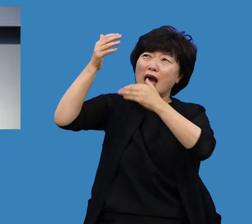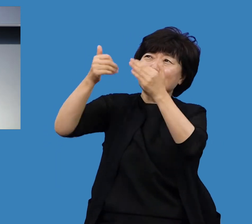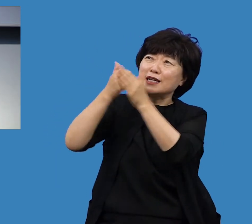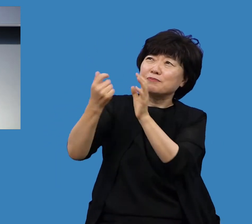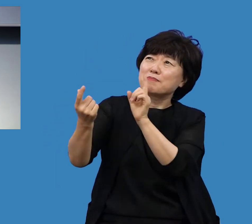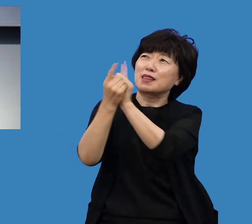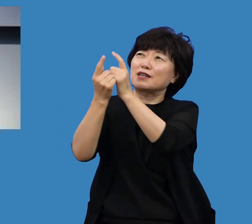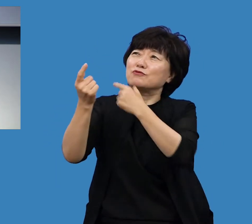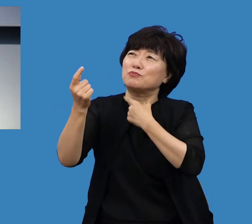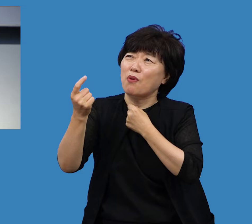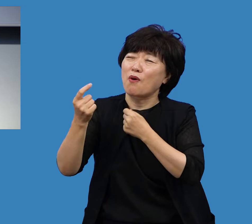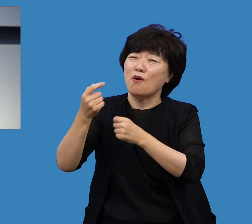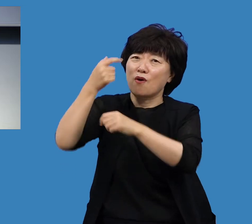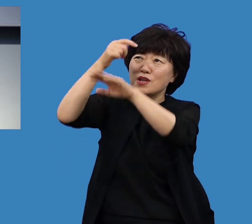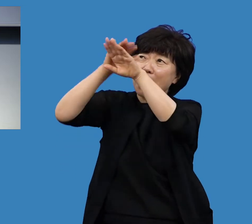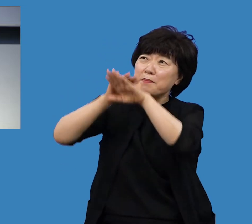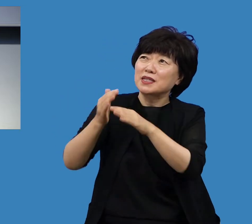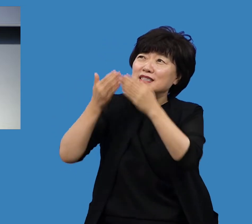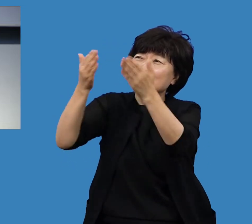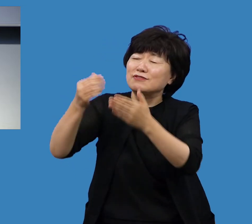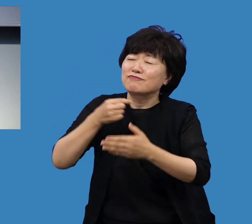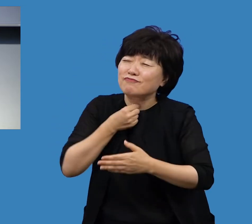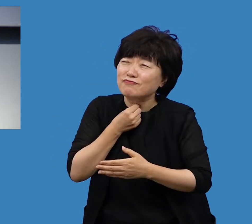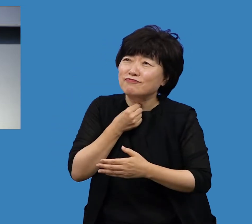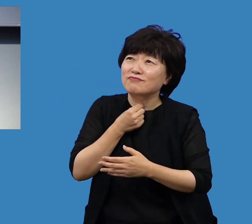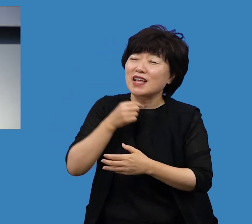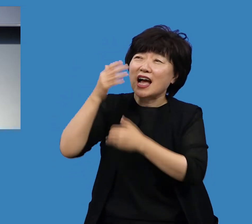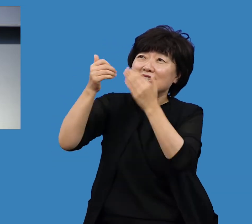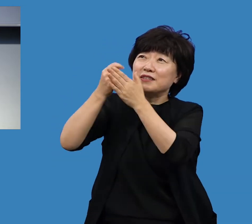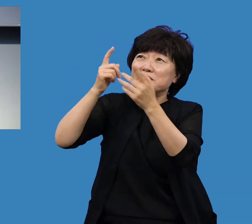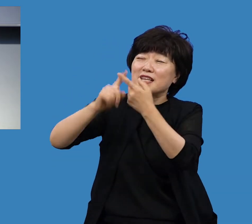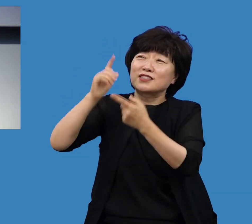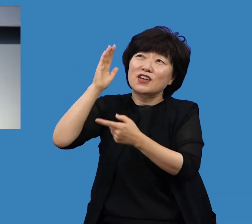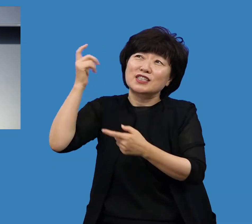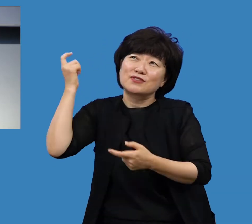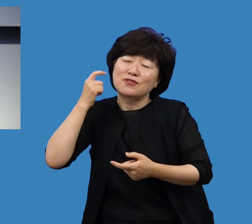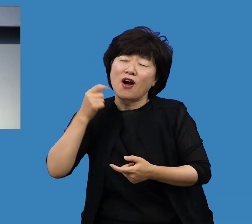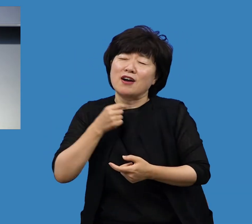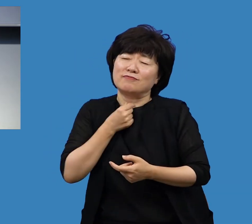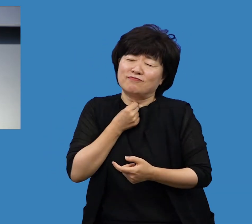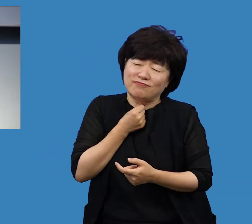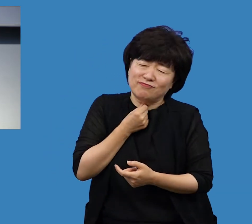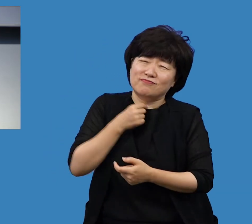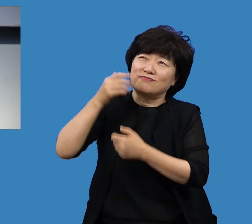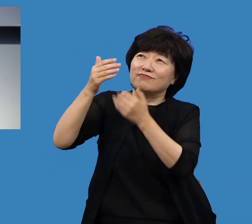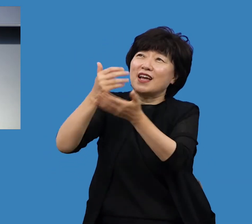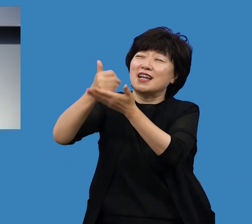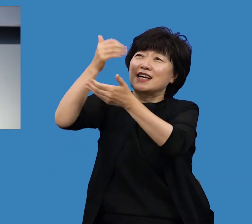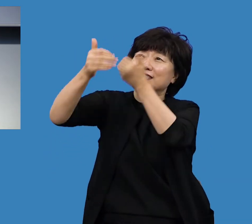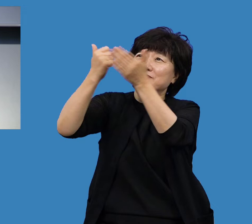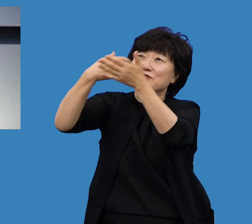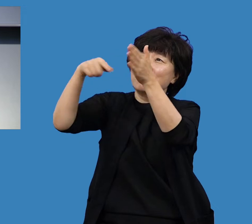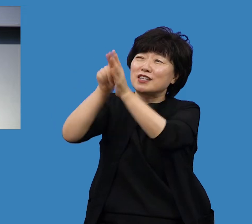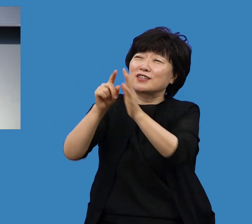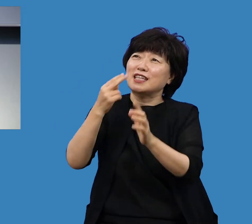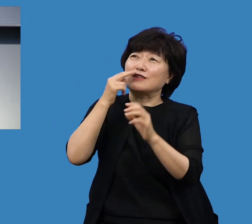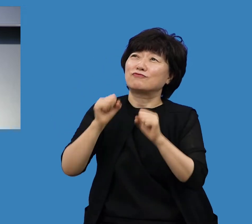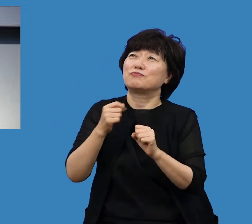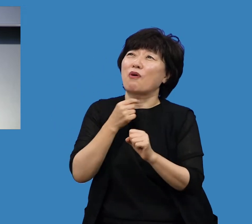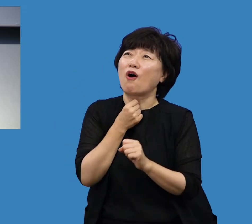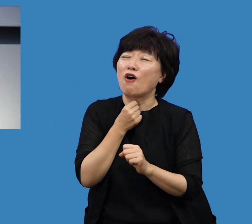싶고, 예배 드리는 게 기쁘고, 하나님 얘기만 들어도 눈물이 나고, 막 나는 주를 위해서 살고 싶고, 막 그런 마음들이, 마구마구